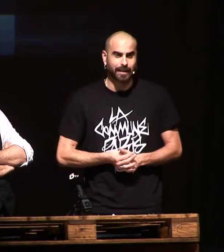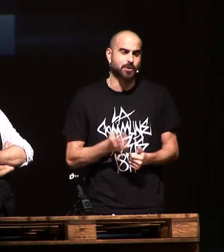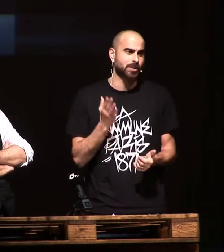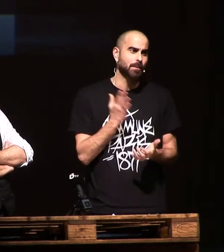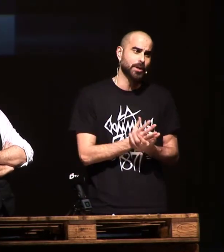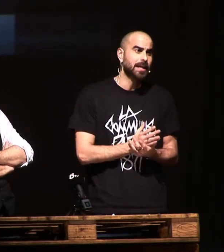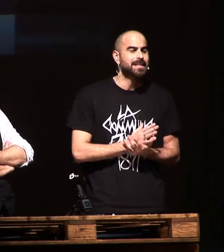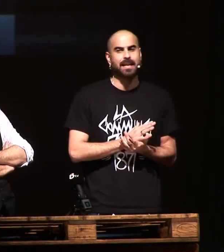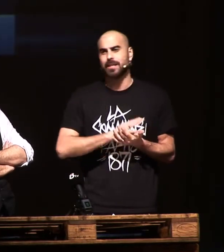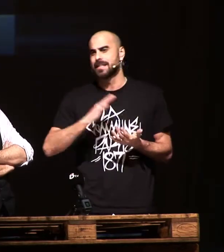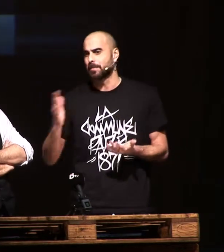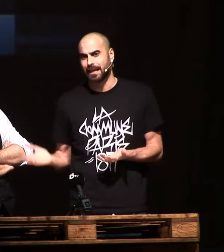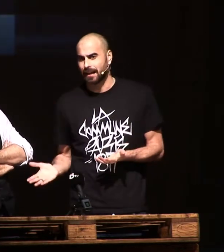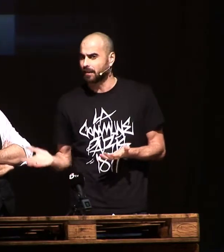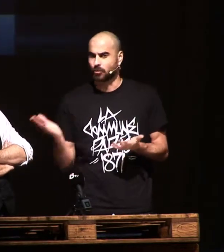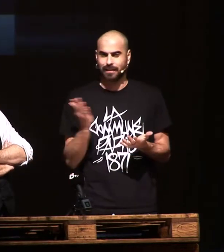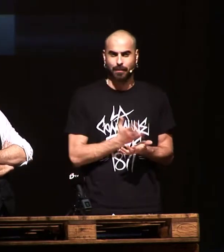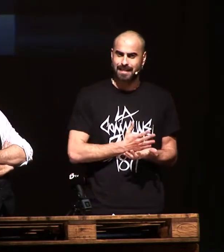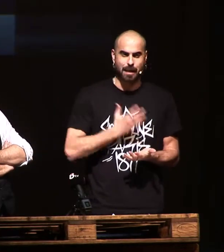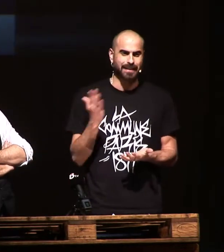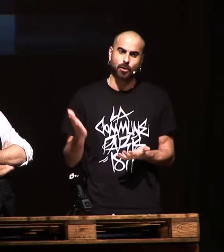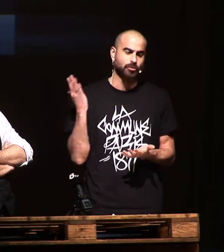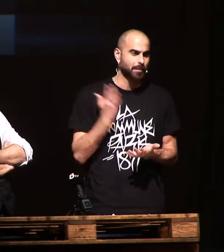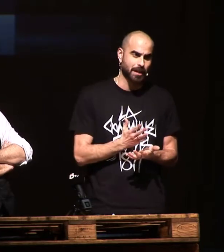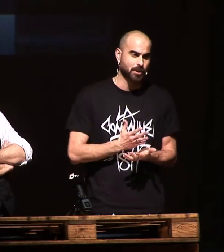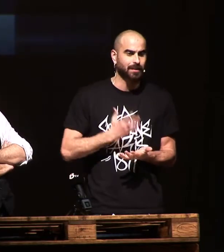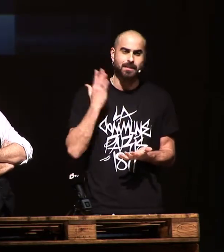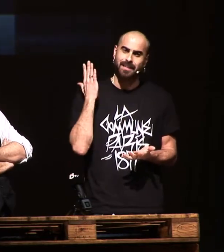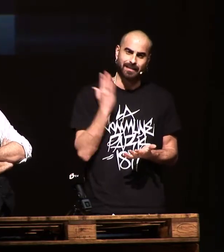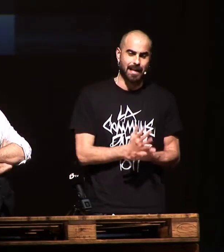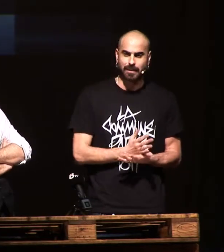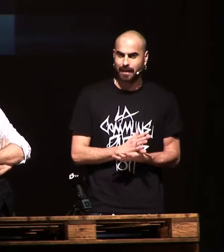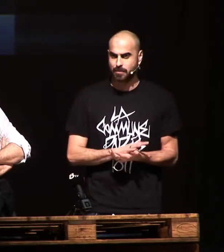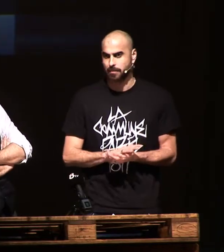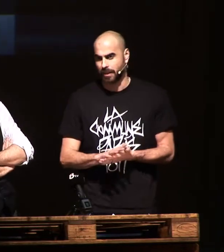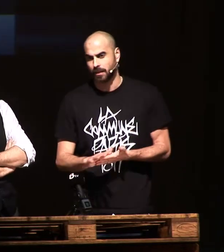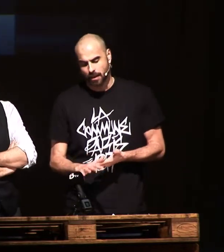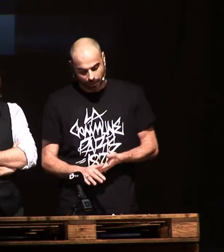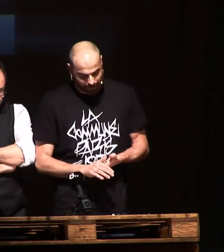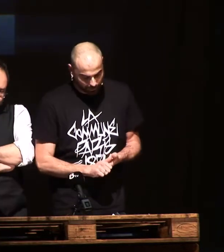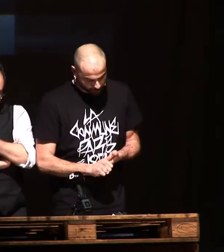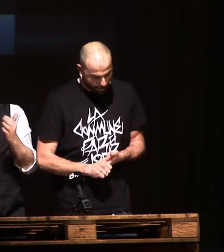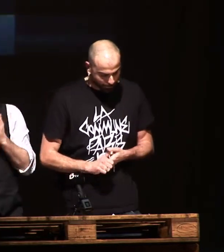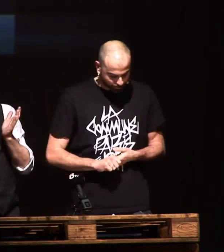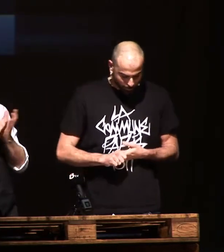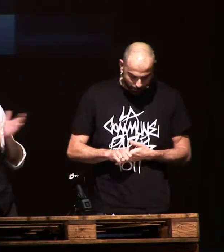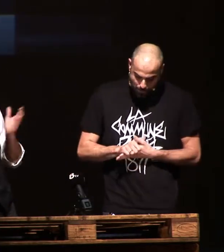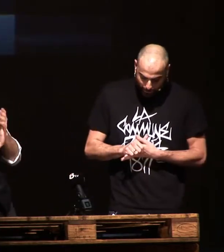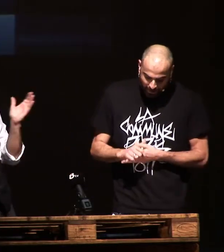dicotomia política i social avui ja no és ni capital contra treball, és capital contra vida i nosaltres triem i triarem sempre la vida.